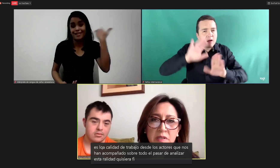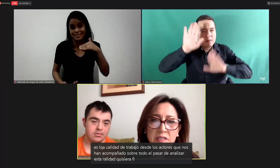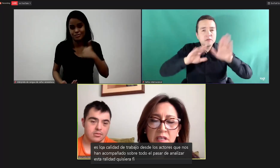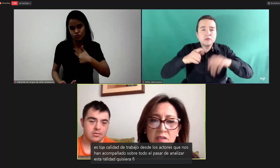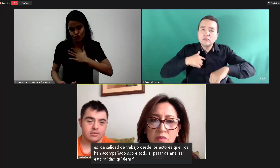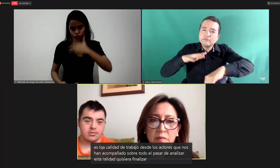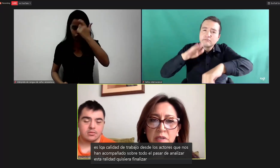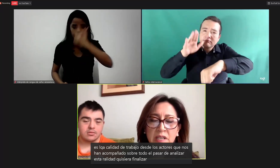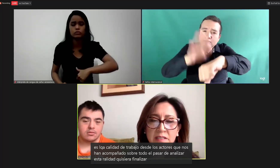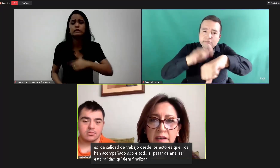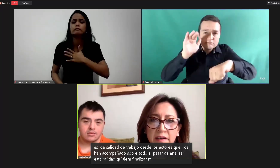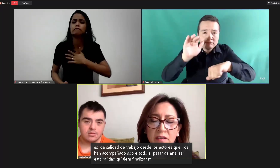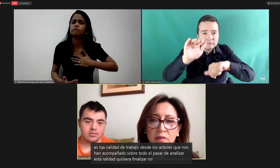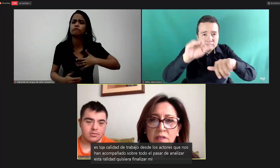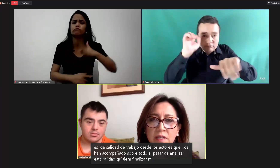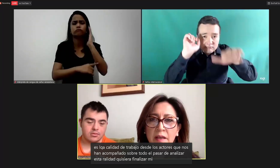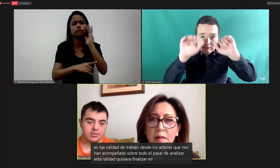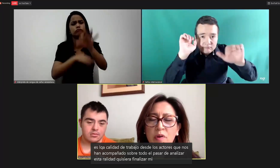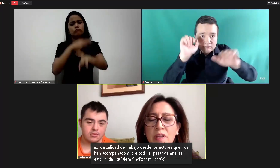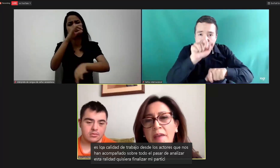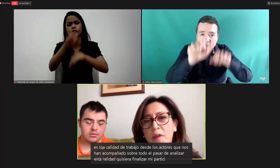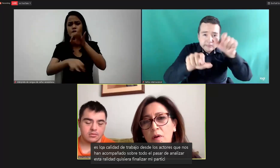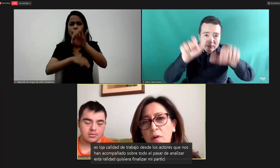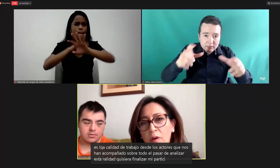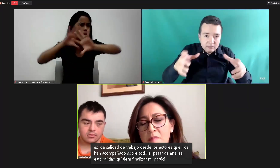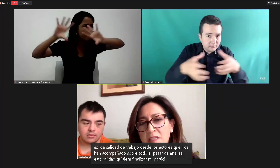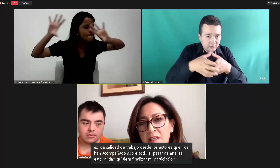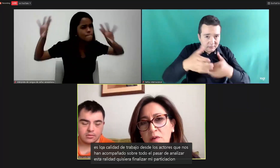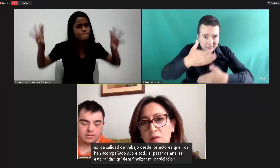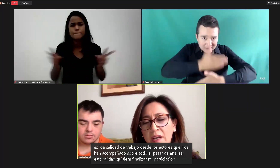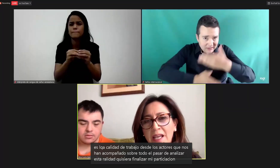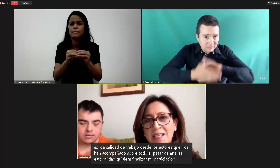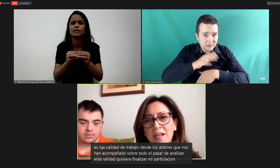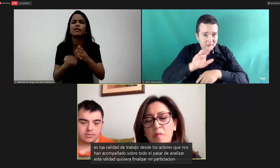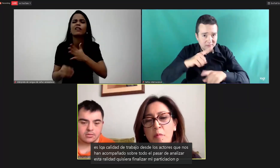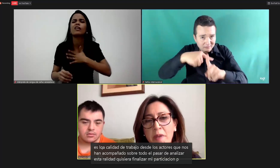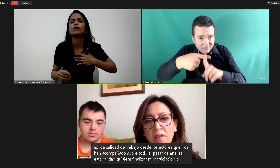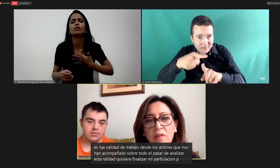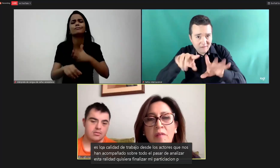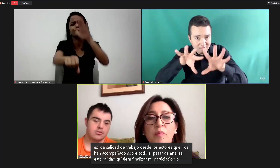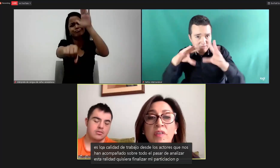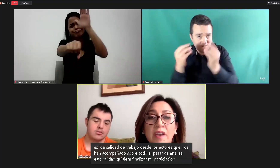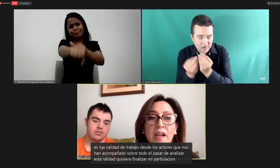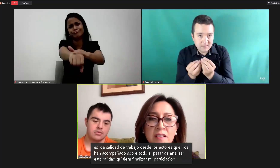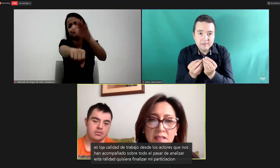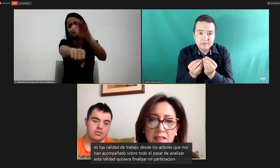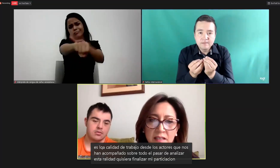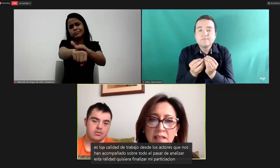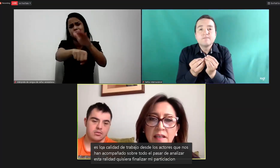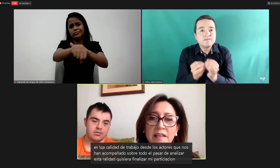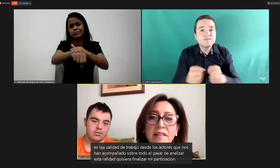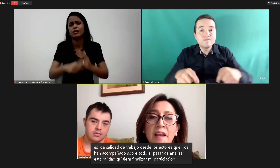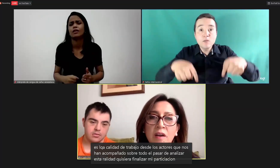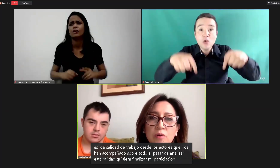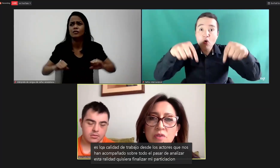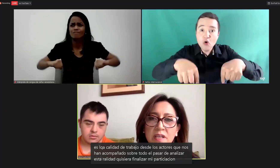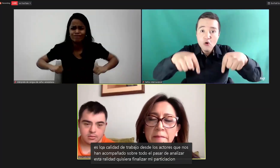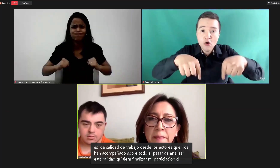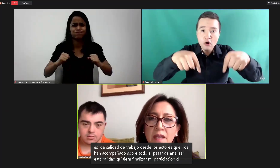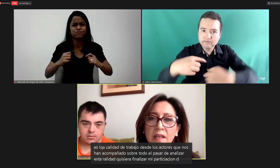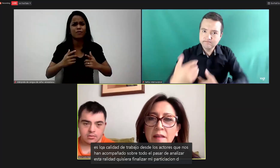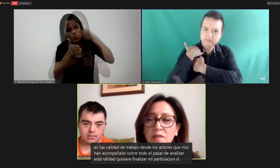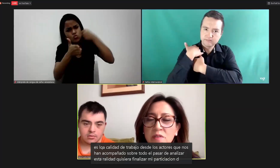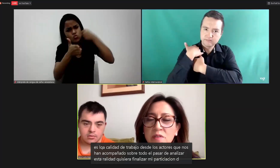con discapacidad y sus familias de la región, porque hoy más que nunca es el momento de empoderarse de la